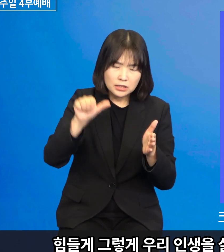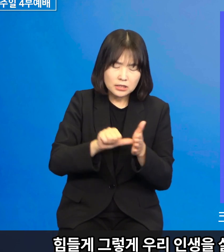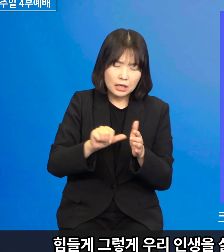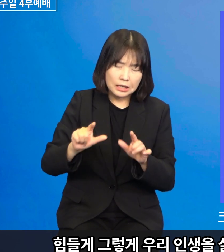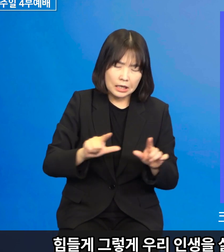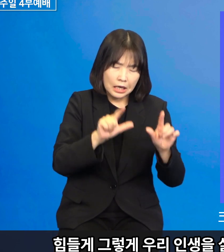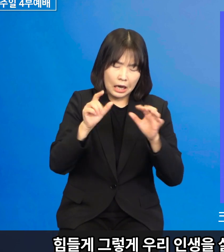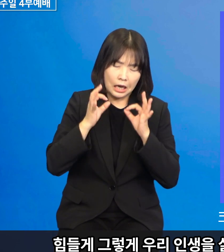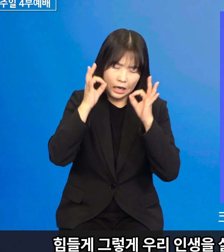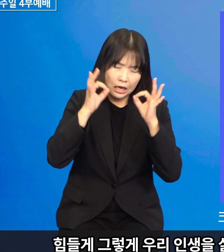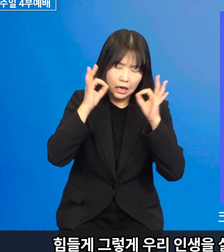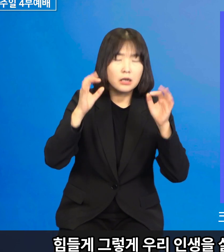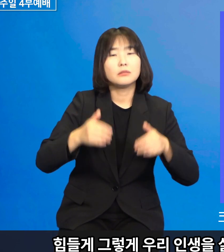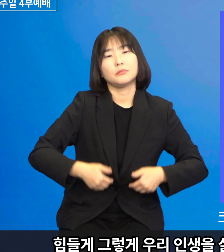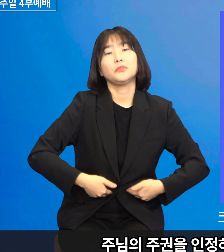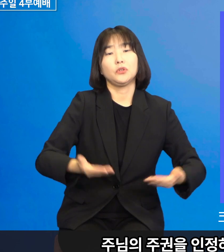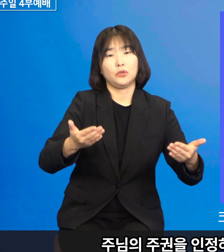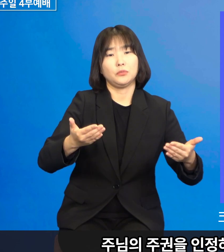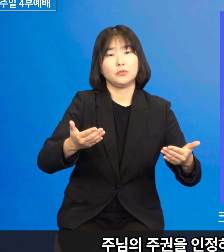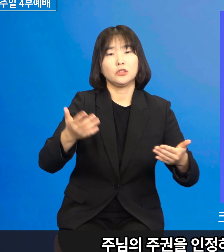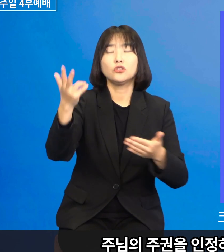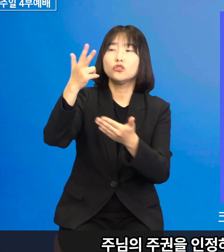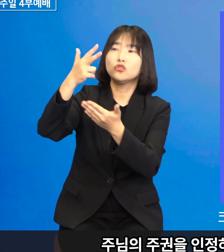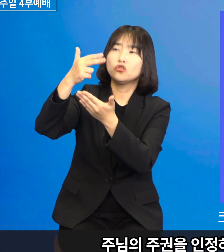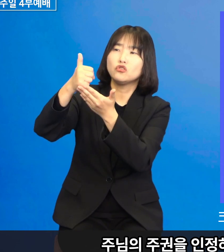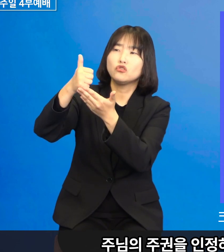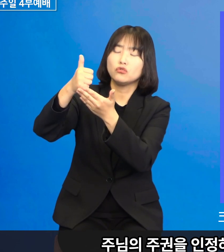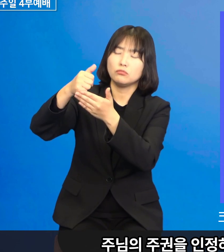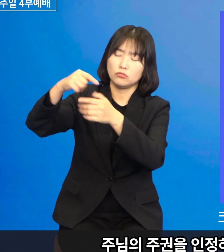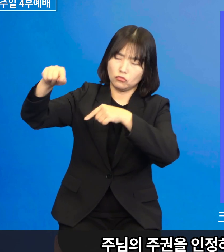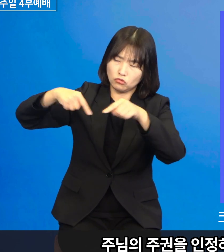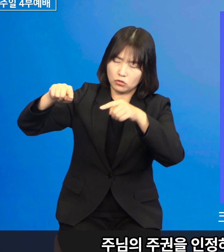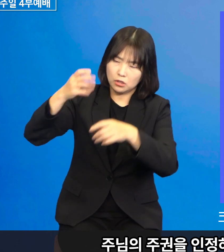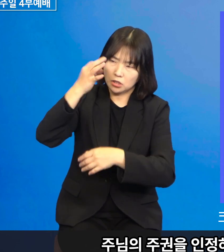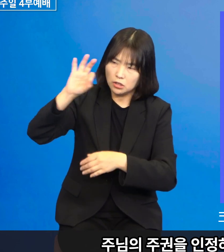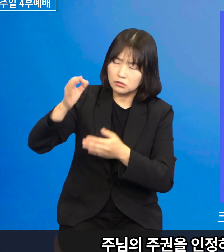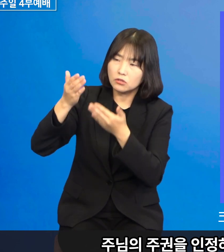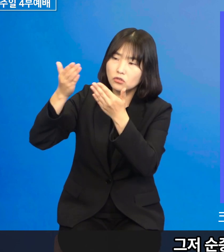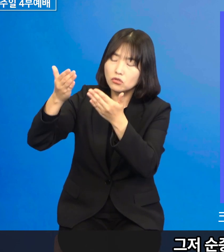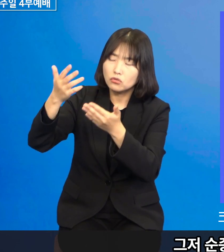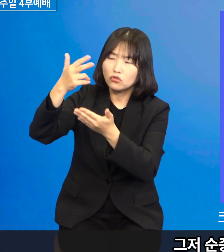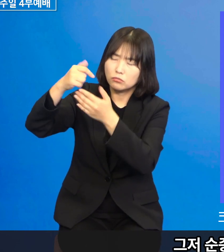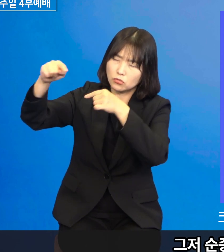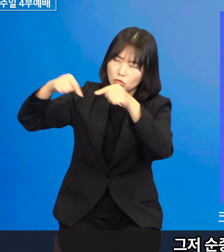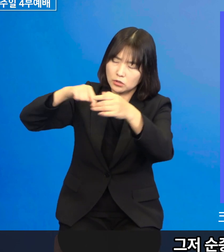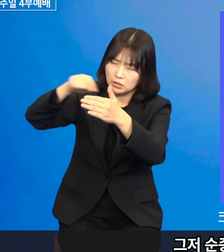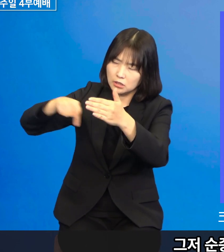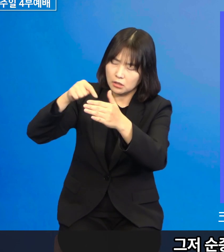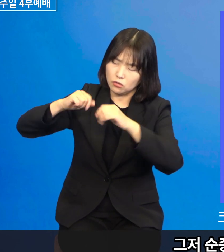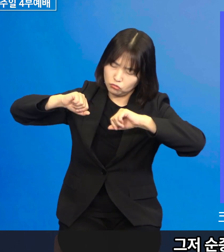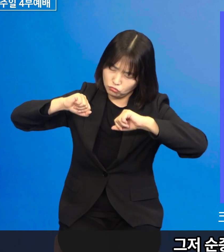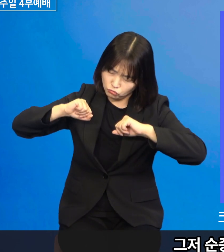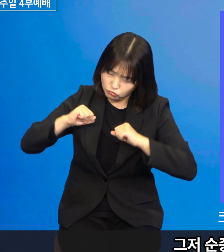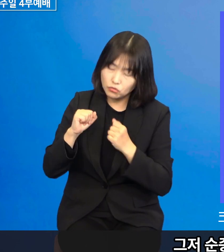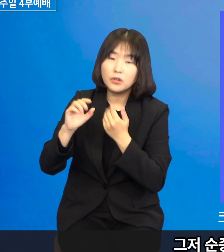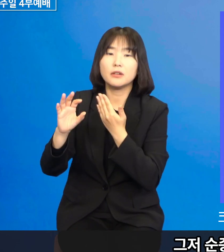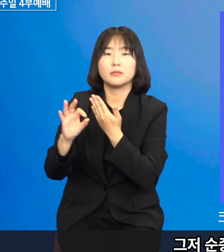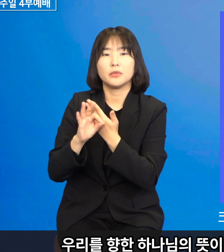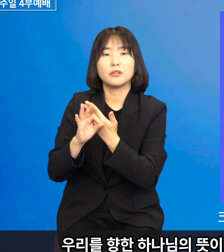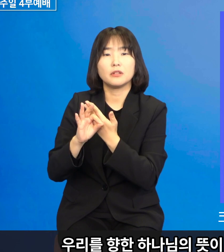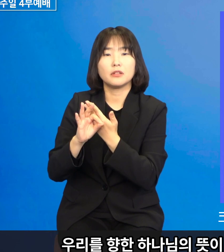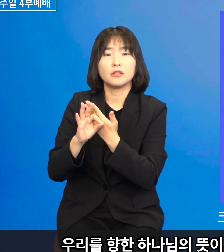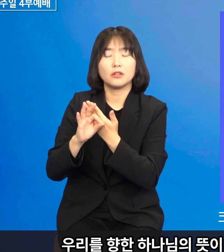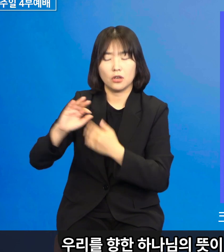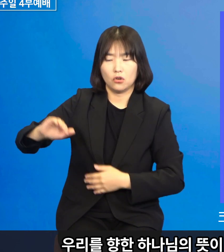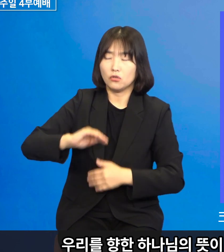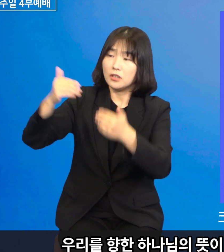위해 아등바등할 필요 없이 주님의 주권을 인정하고 주님의 통치 가운데 그저 순종하다 보면